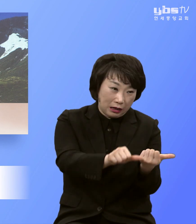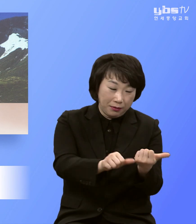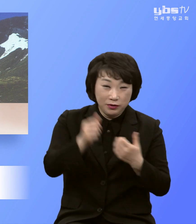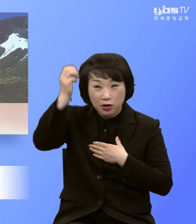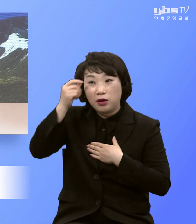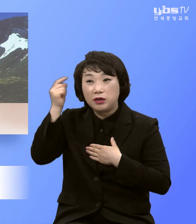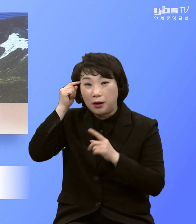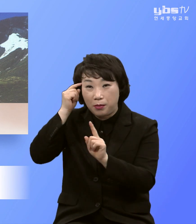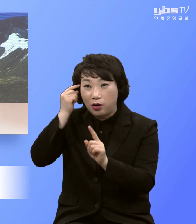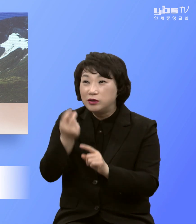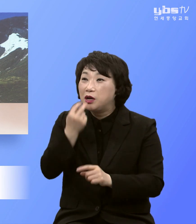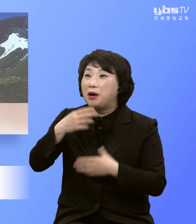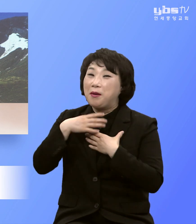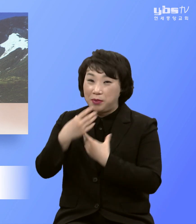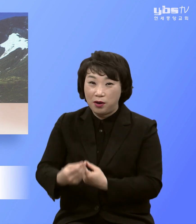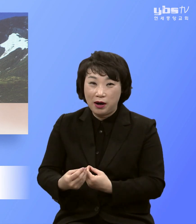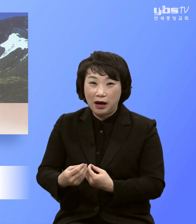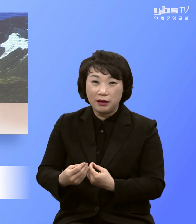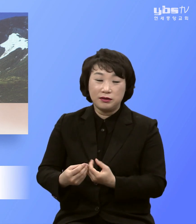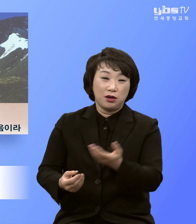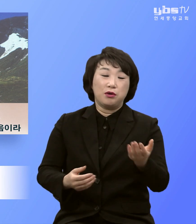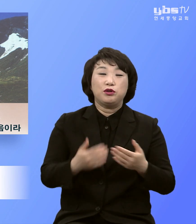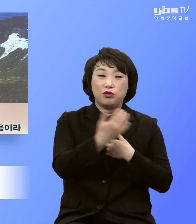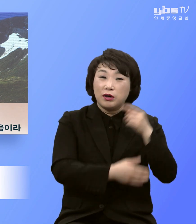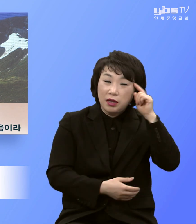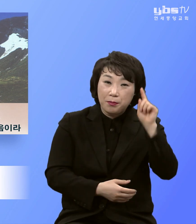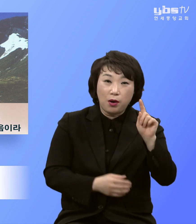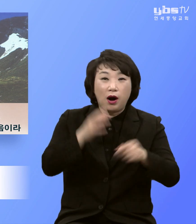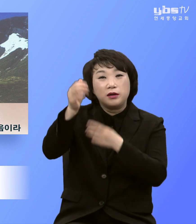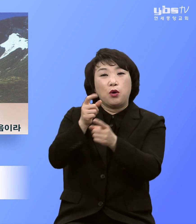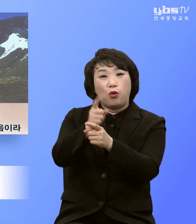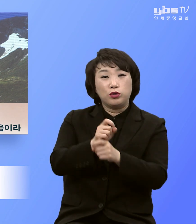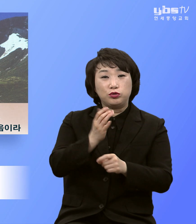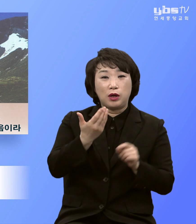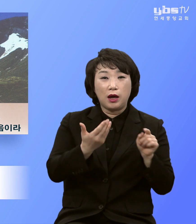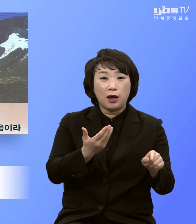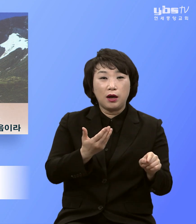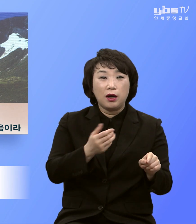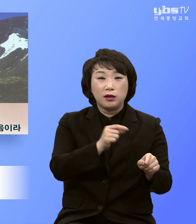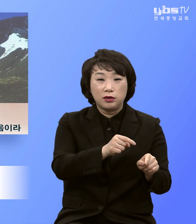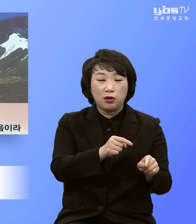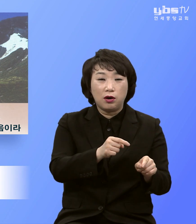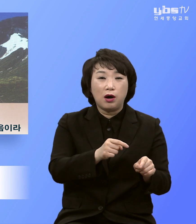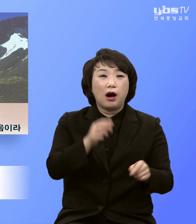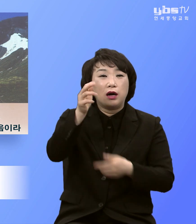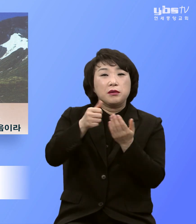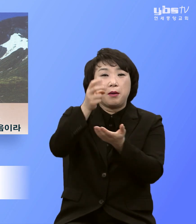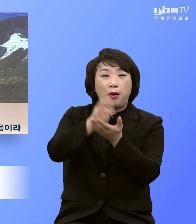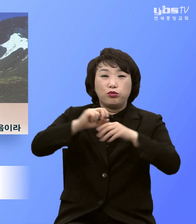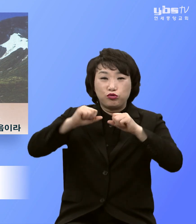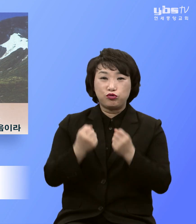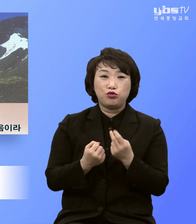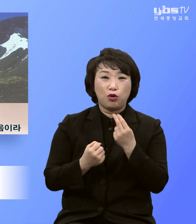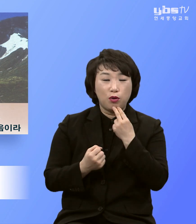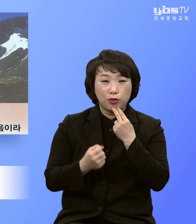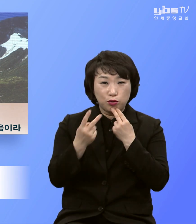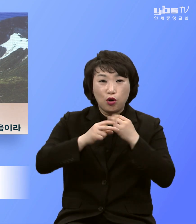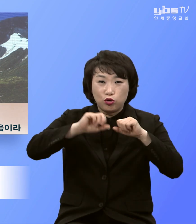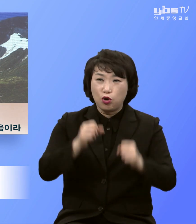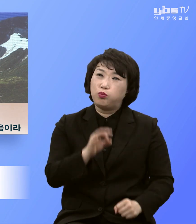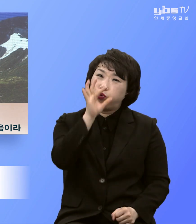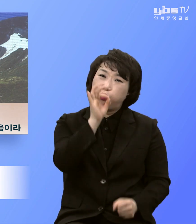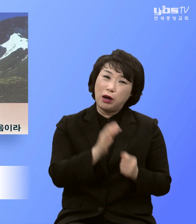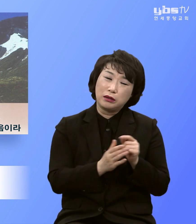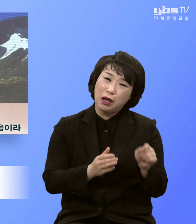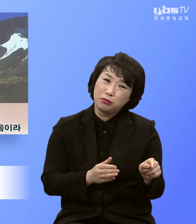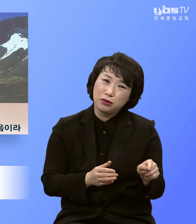영의 생각은 생명과 평안이니라. 육신의 생각은 하나님과 원수가 되나니 하나님의 법에 굴복치